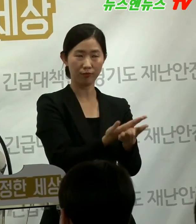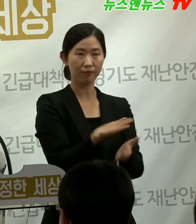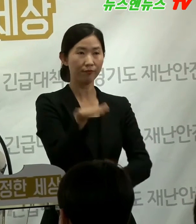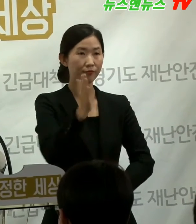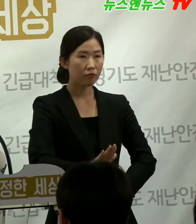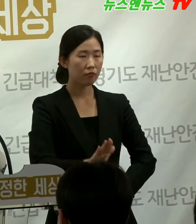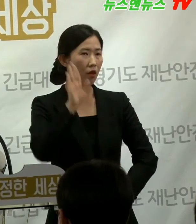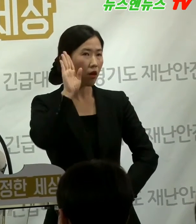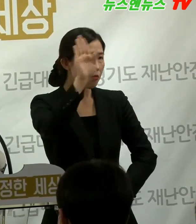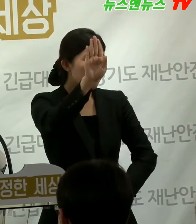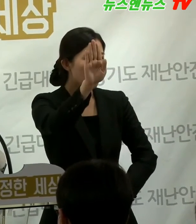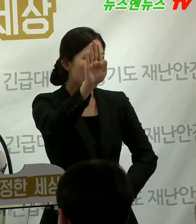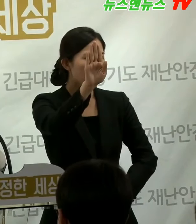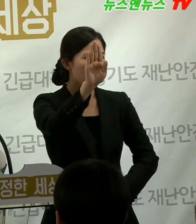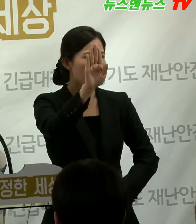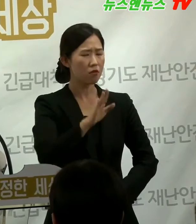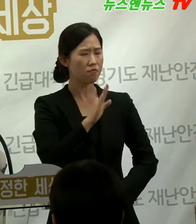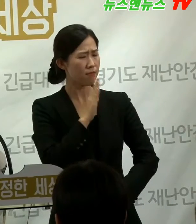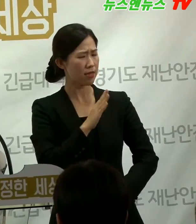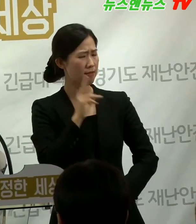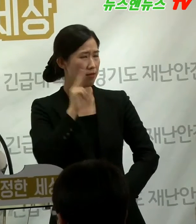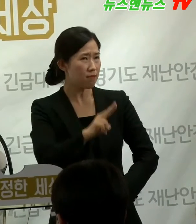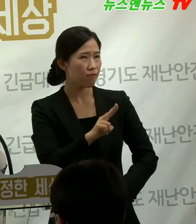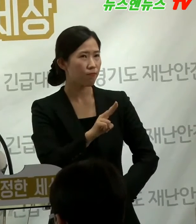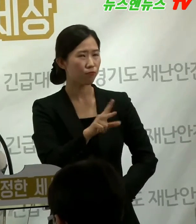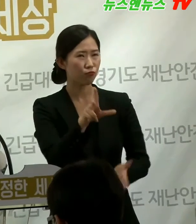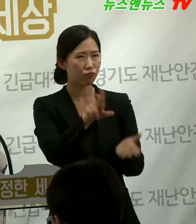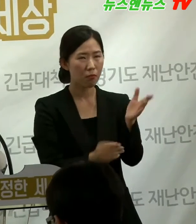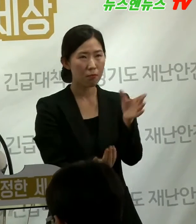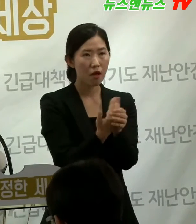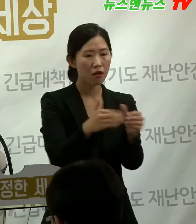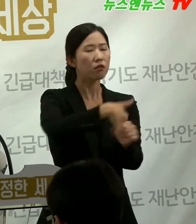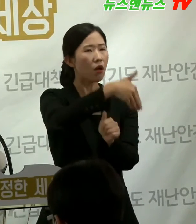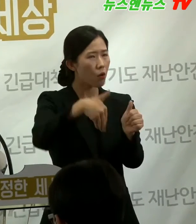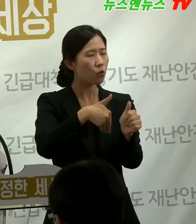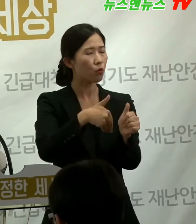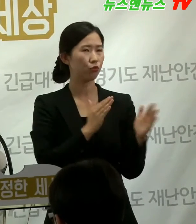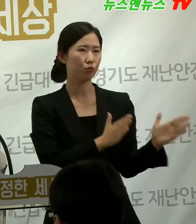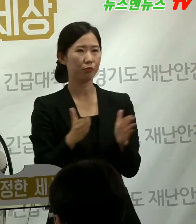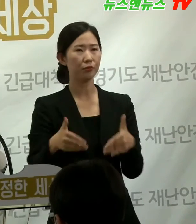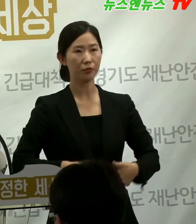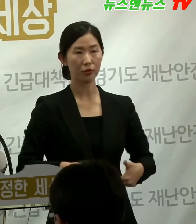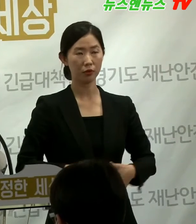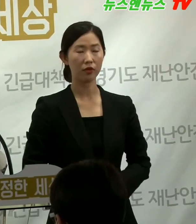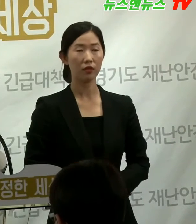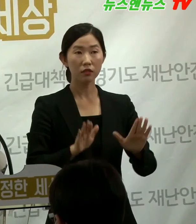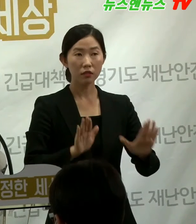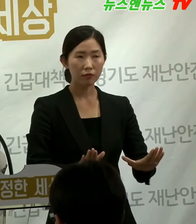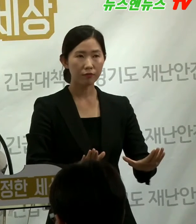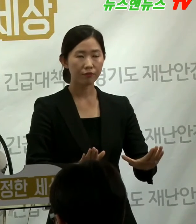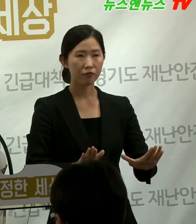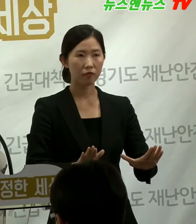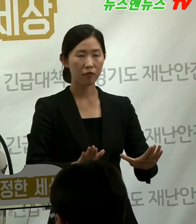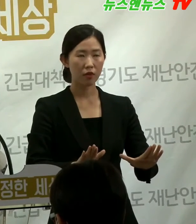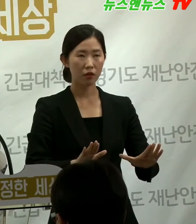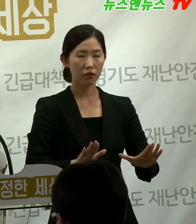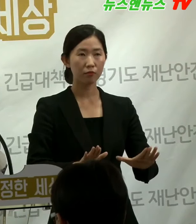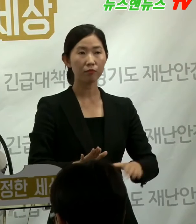주기적으로 공존해야 하는 최악 상황도 염두에 두어야 합니다. 전 인구의 40 내지